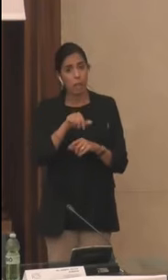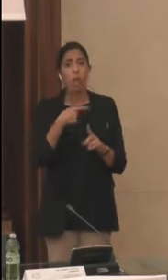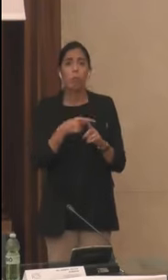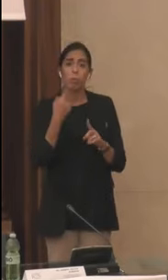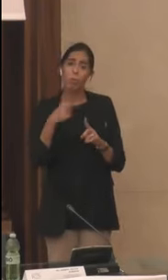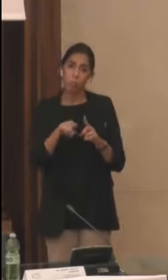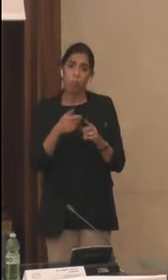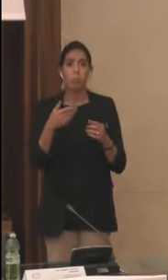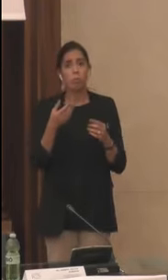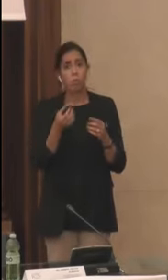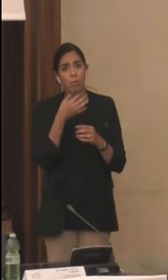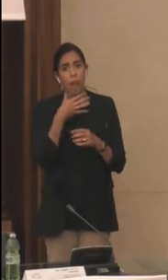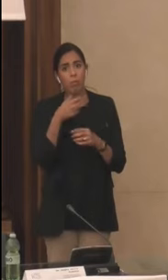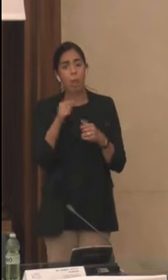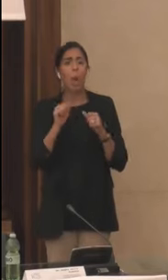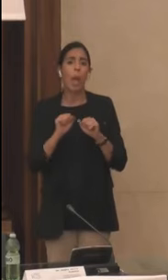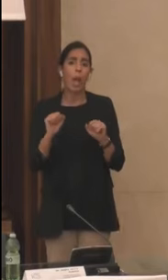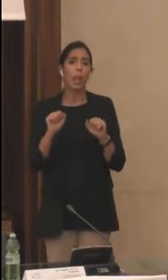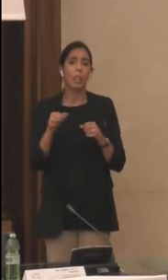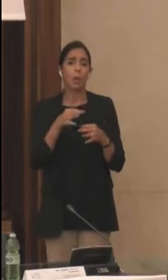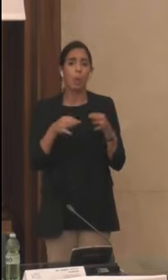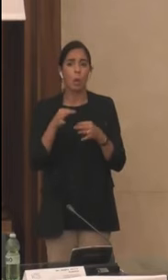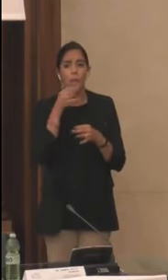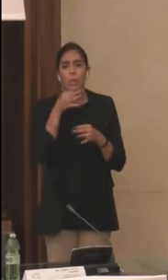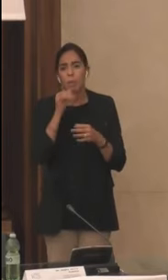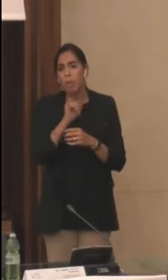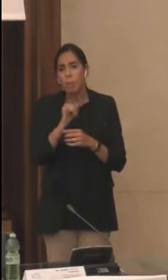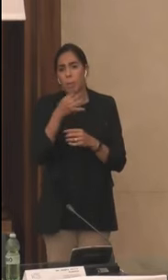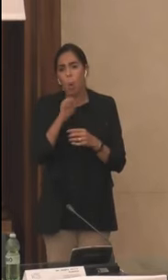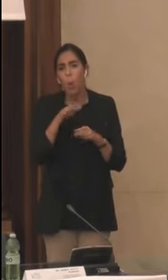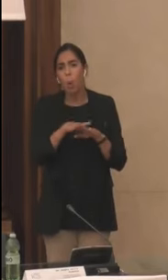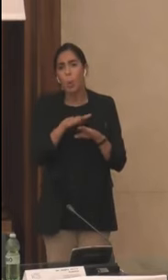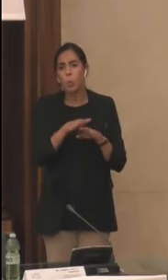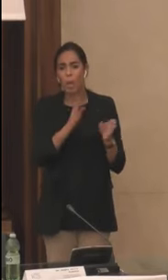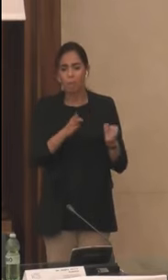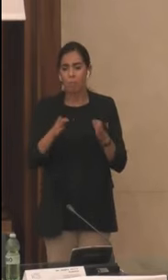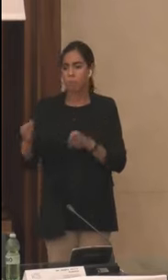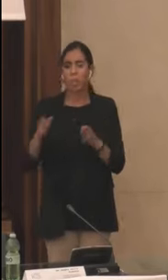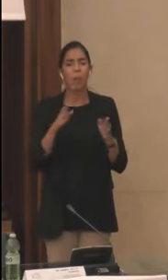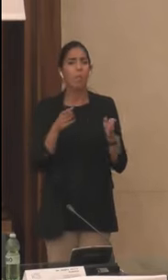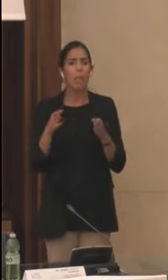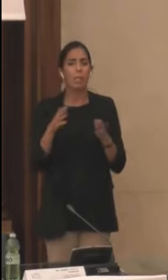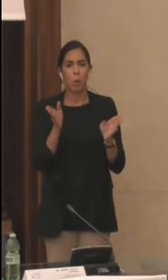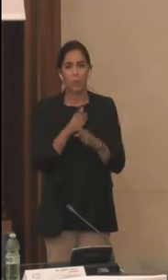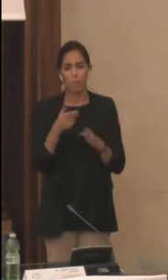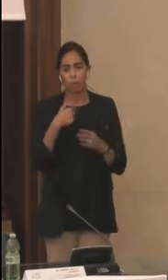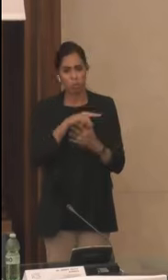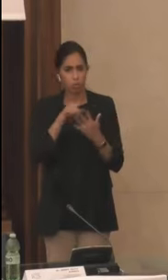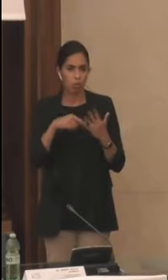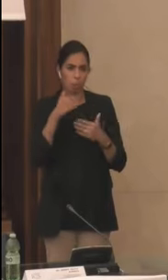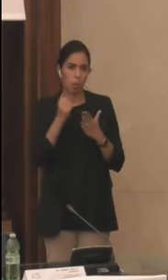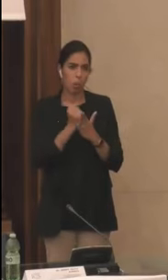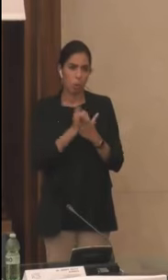estadios. Prevención, yo tengo 5 protocolos. Prevención cada 20 días, prevención del contacto, con síntomas